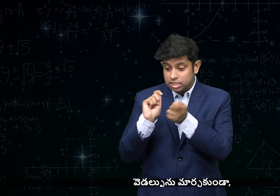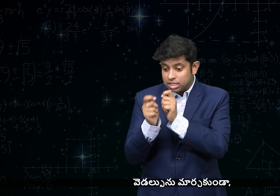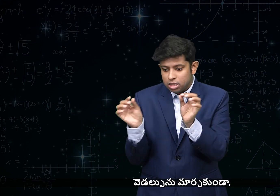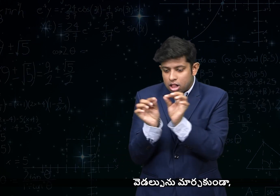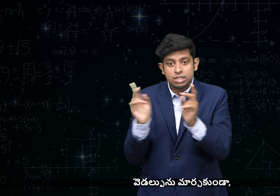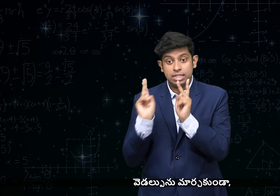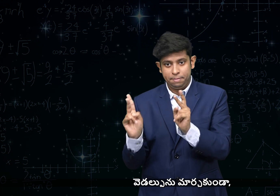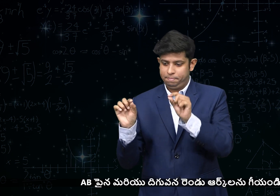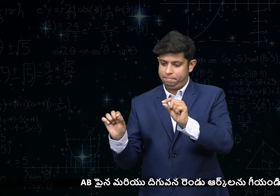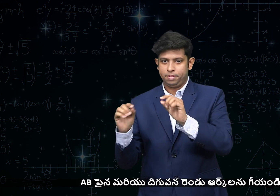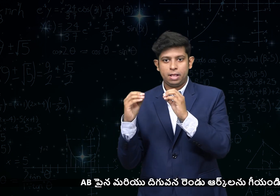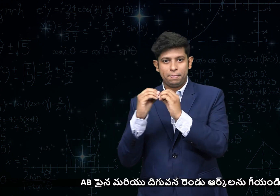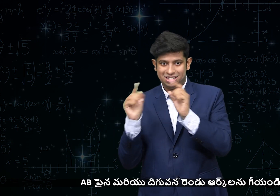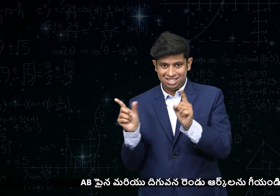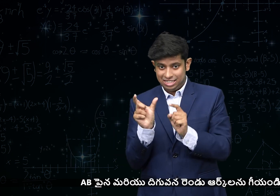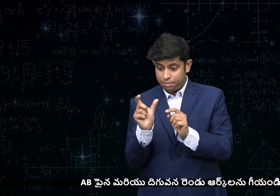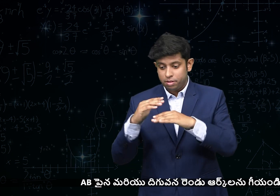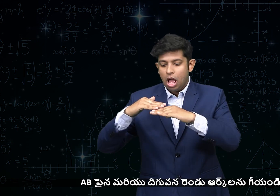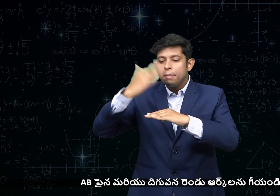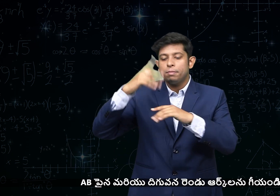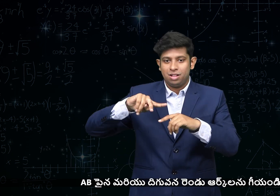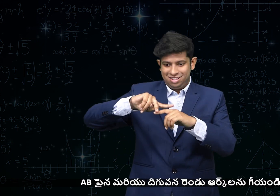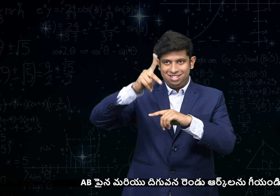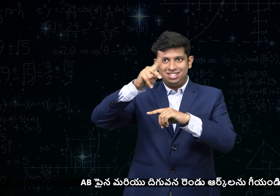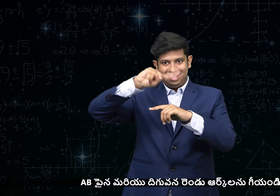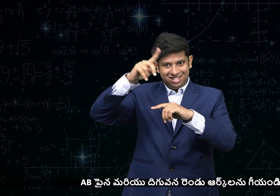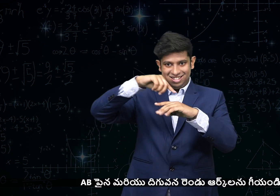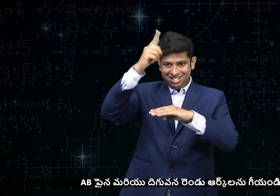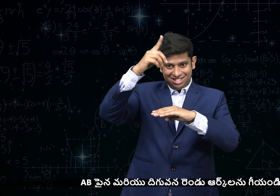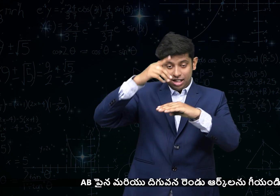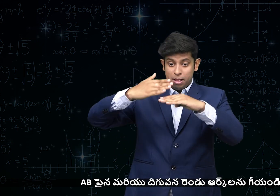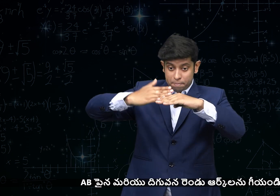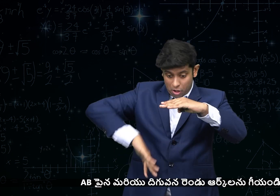వెడల్పును మార్చకుండా AB పైన మరియు దిగువన రెండు ఆర్క్లను గీయండి.